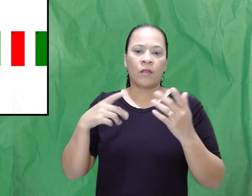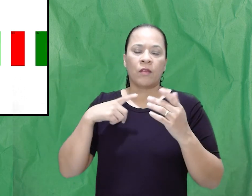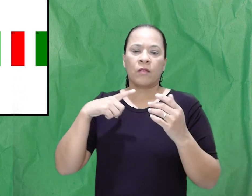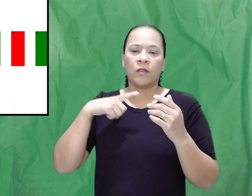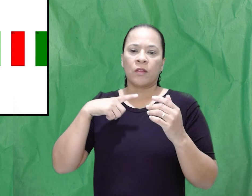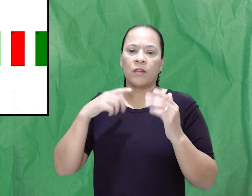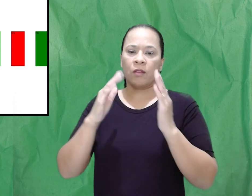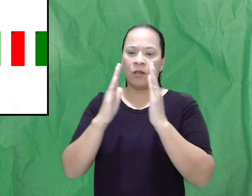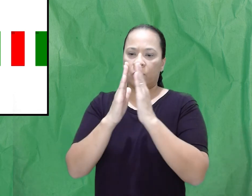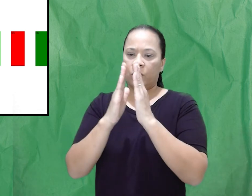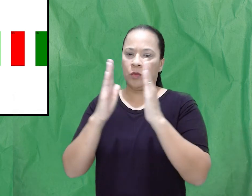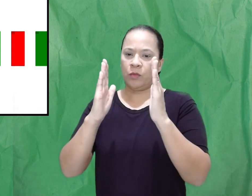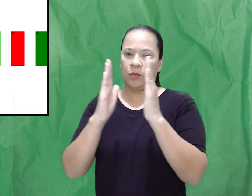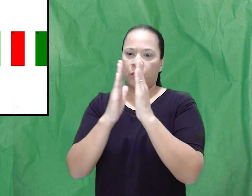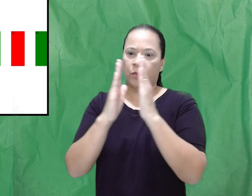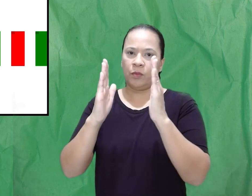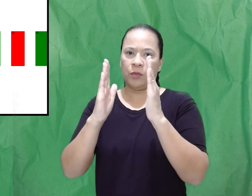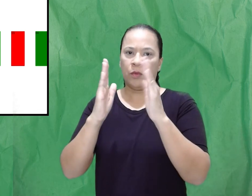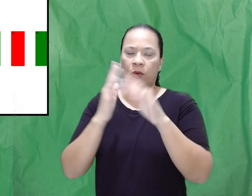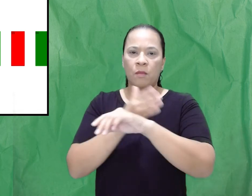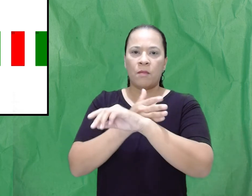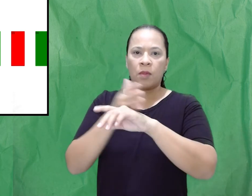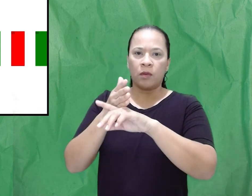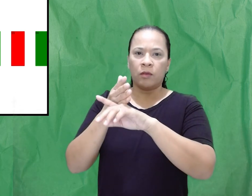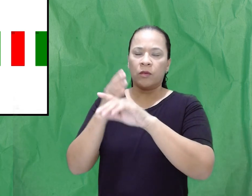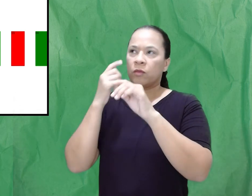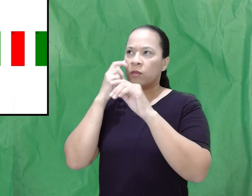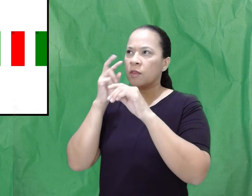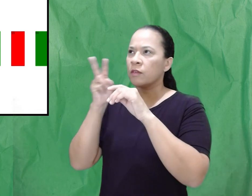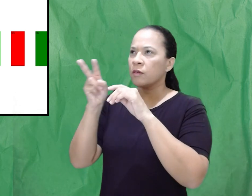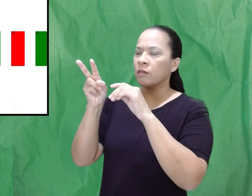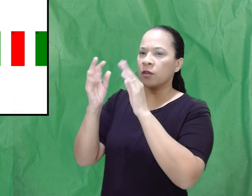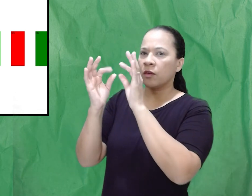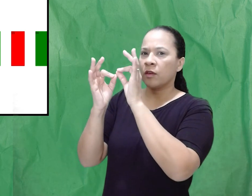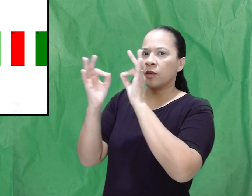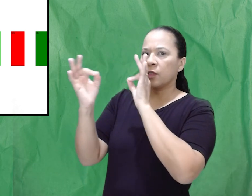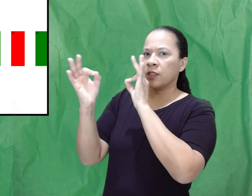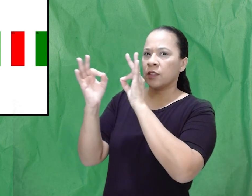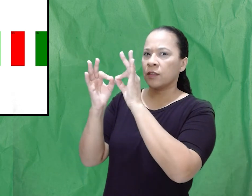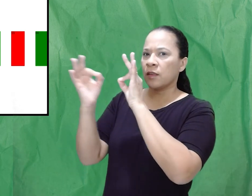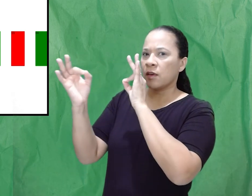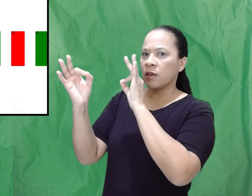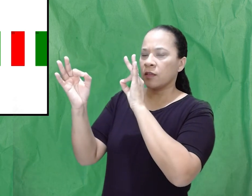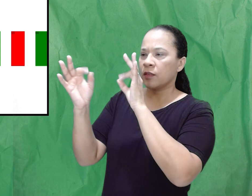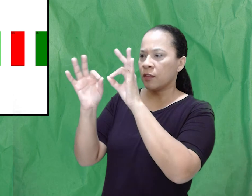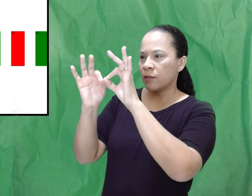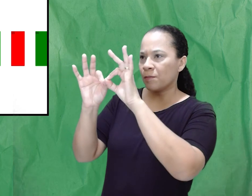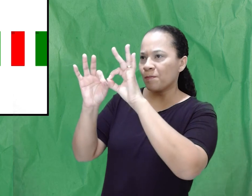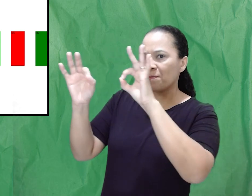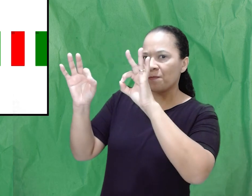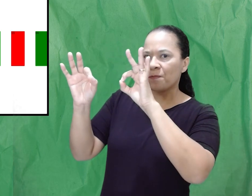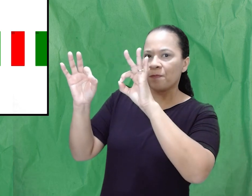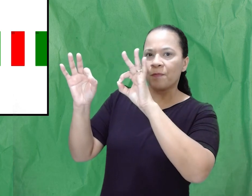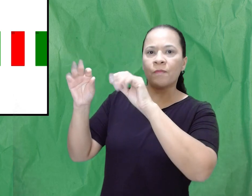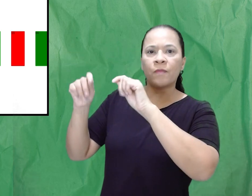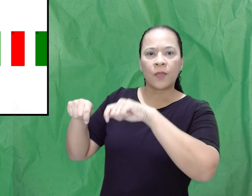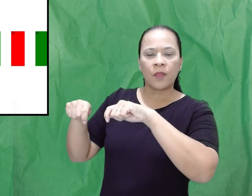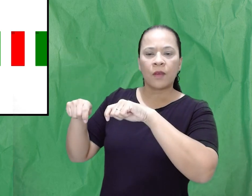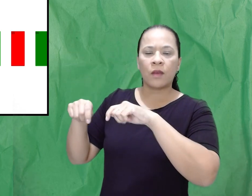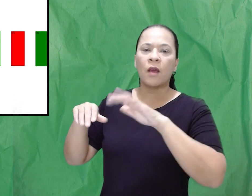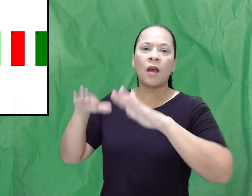espaçamento máximo que eu consigo para... isso aqui é bastante utilizado, por exemplo, quando eu tenho uma logo.